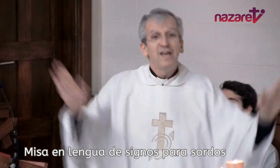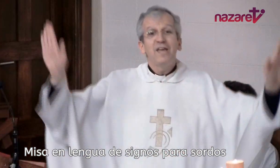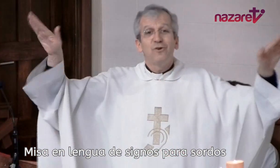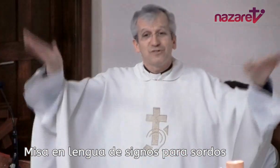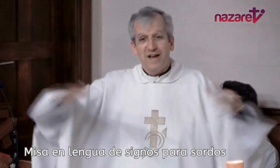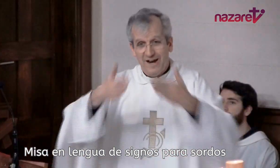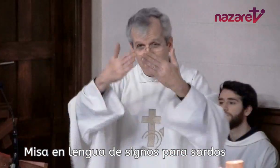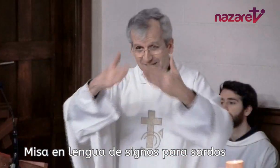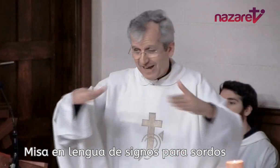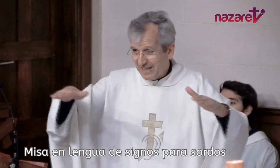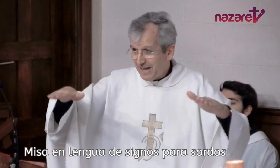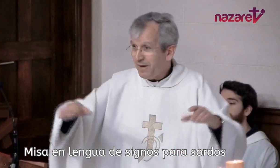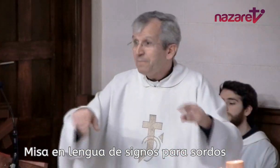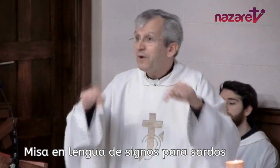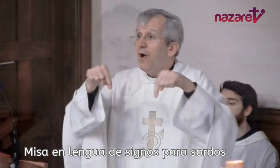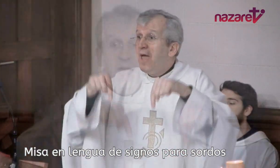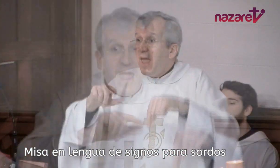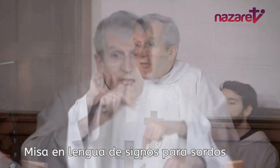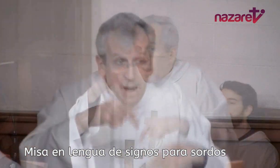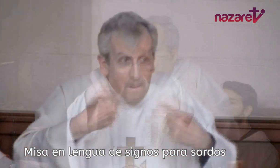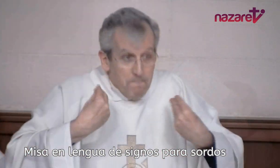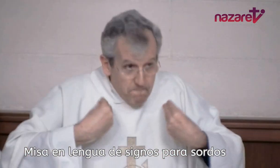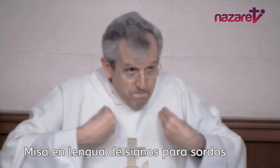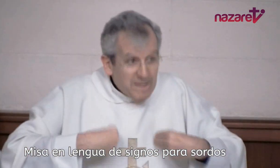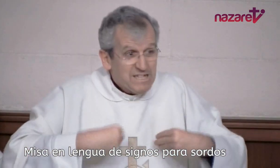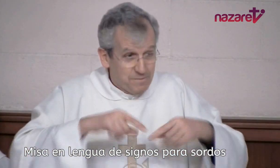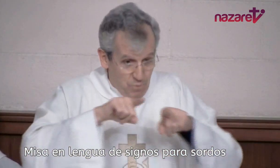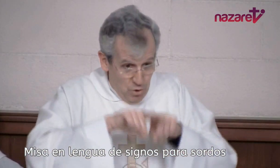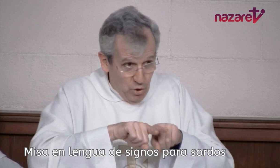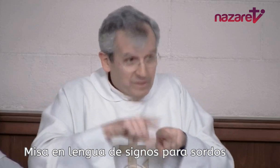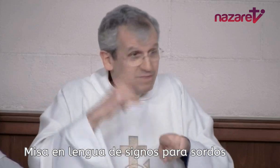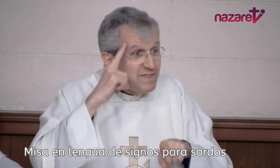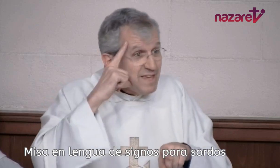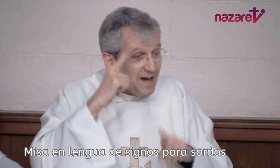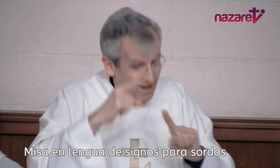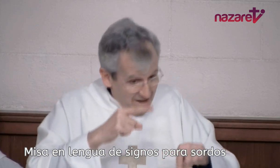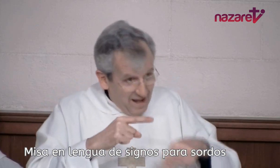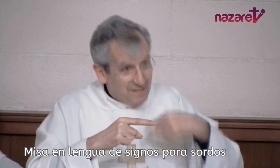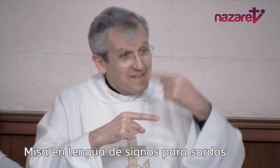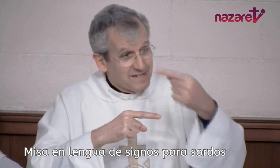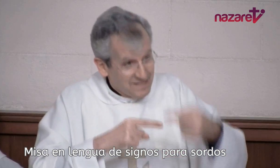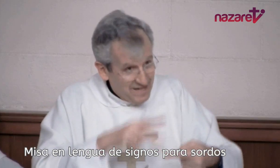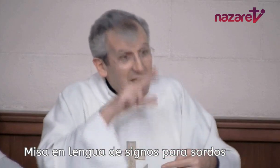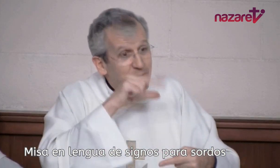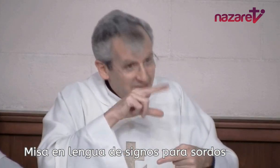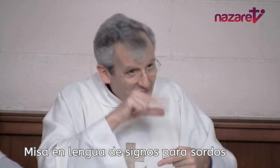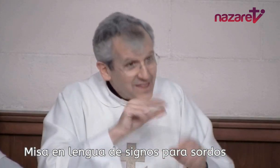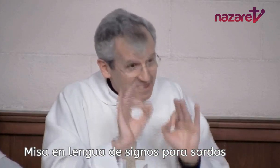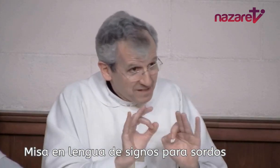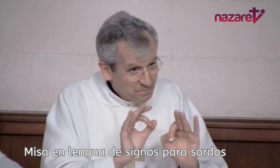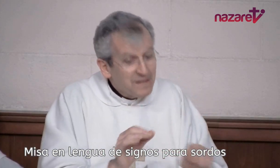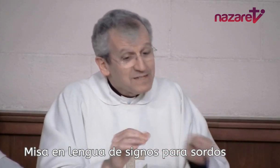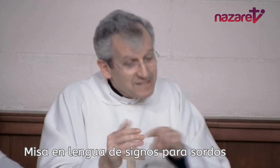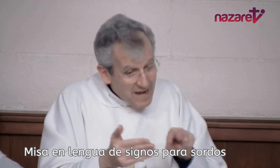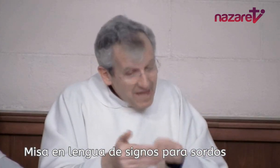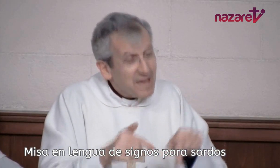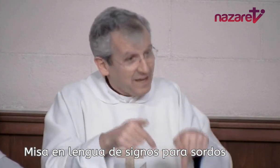y los ángeles que cantaban, pero el mismo día, al día de Navidad, se lee